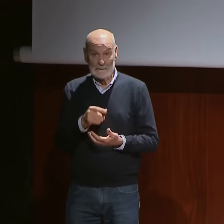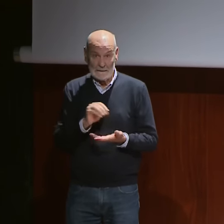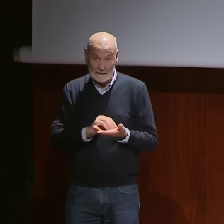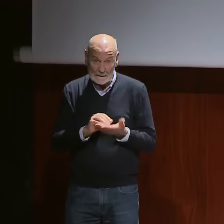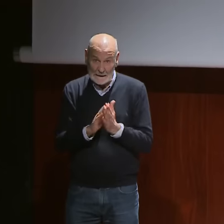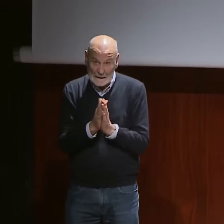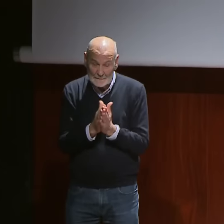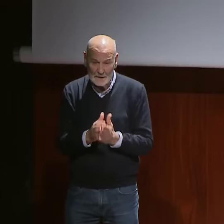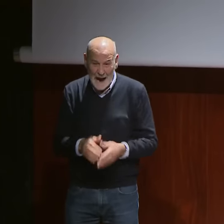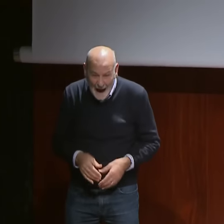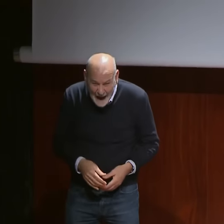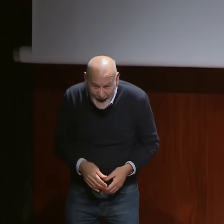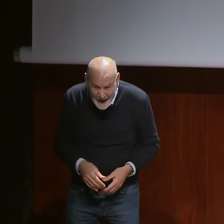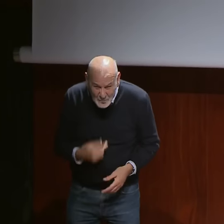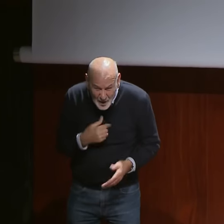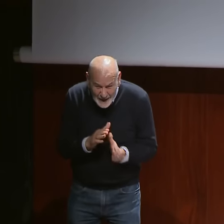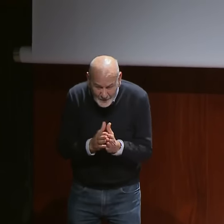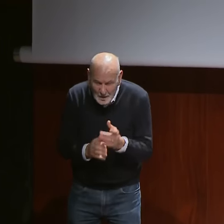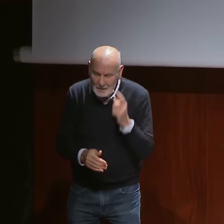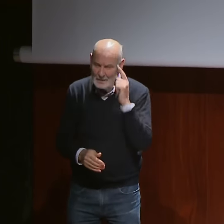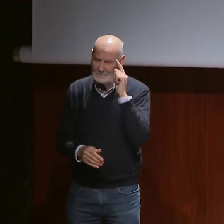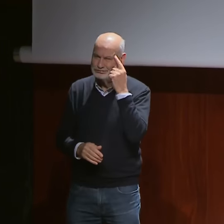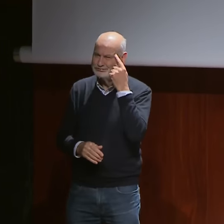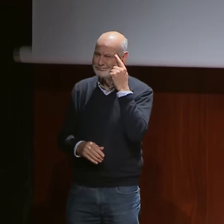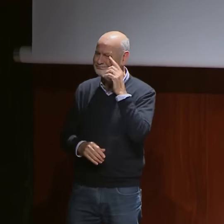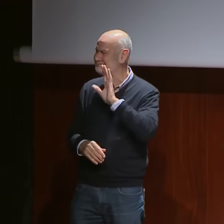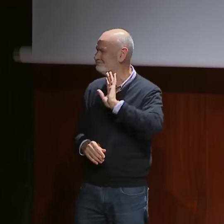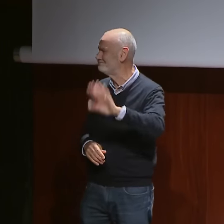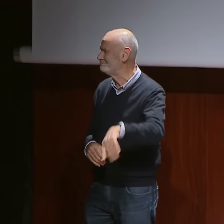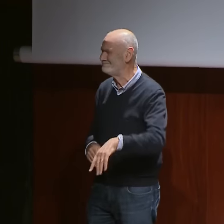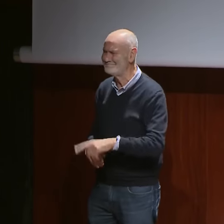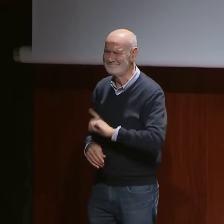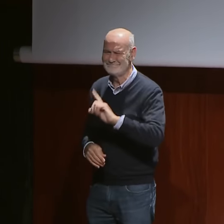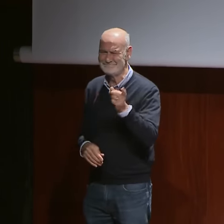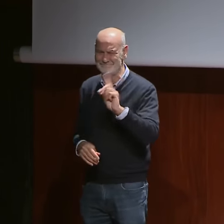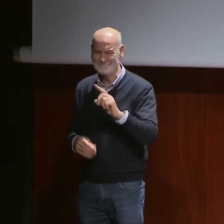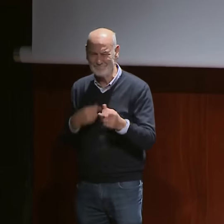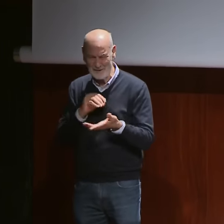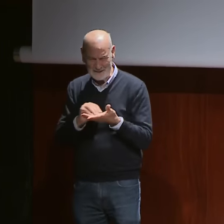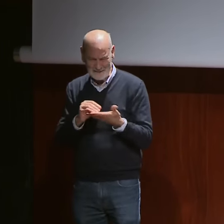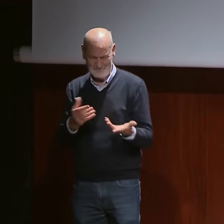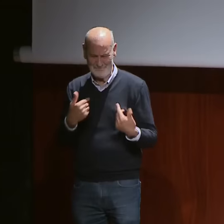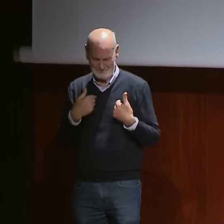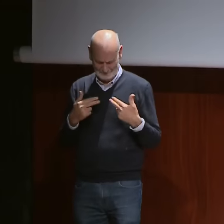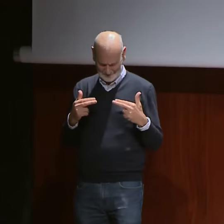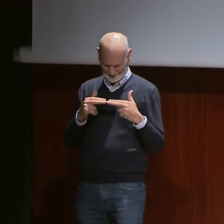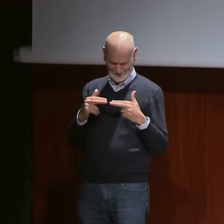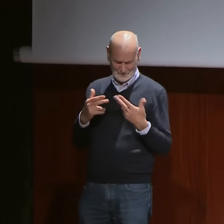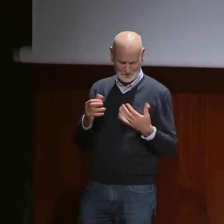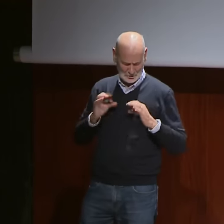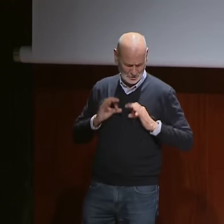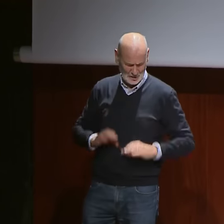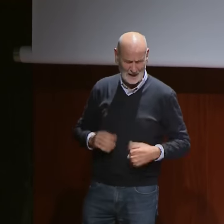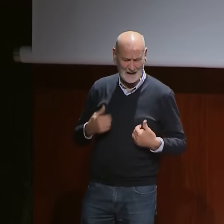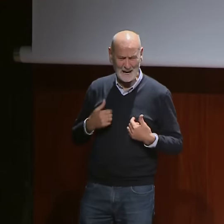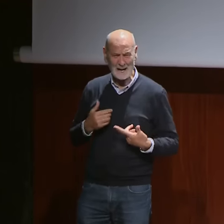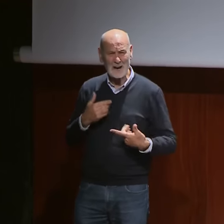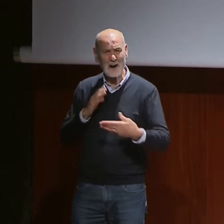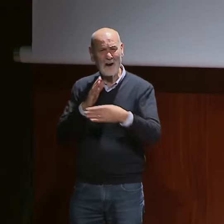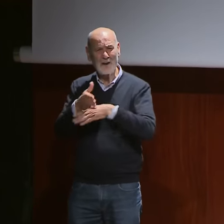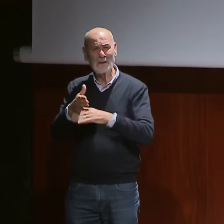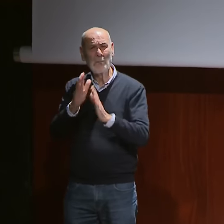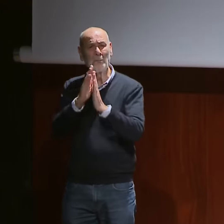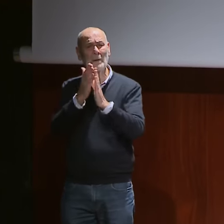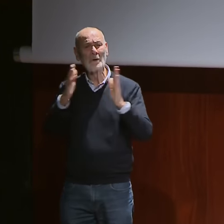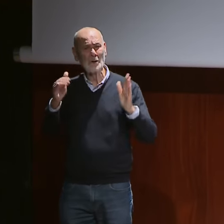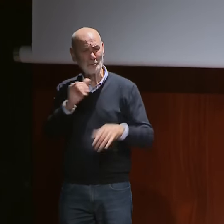Il me dit, il faut quoi? Il me dit, il faut que tu écrives un livre. Je dis, moi, écrire un livre? Jamais de la vie, ça va pas à la tête ou quoi? Moi, sourd, avec